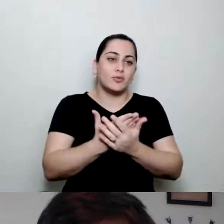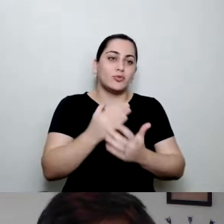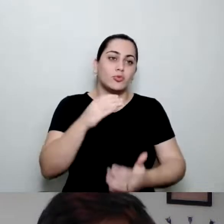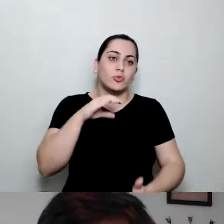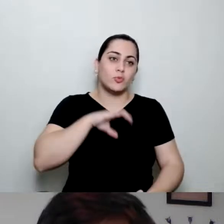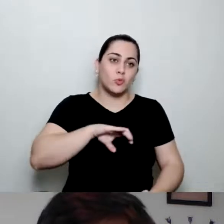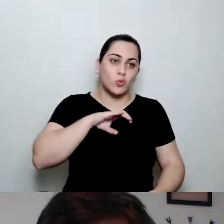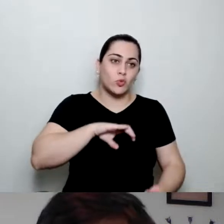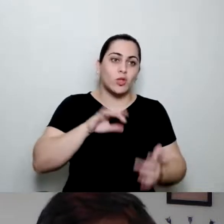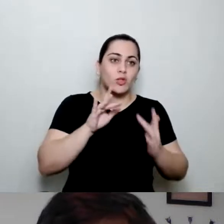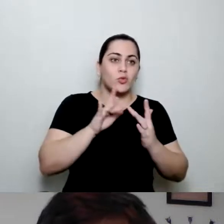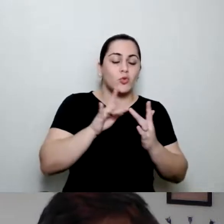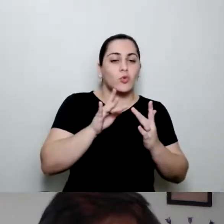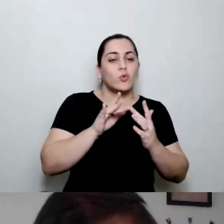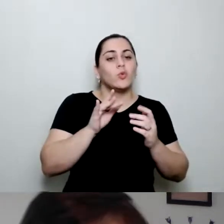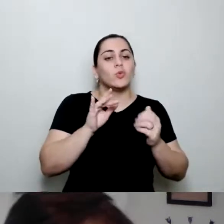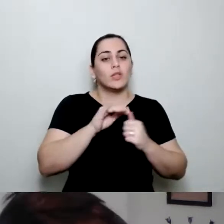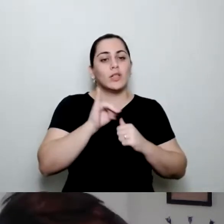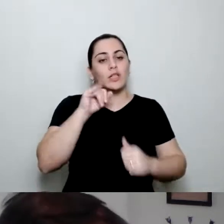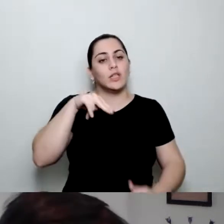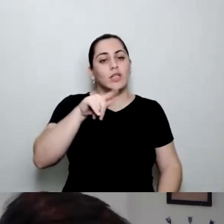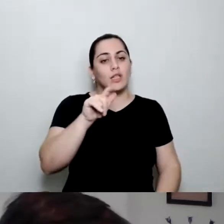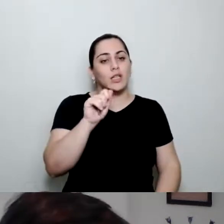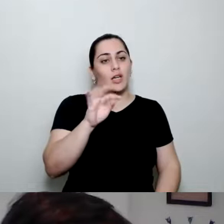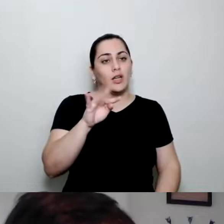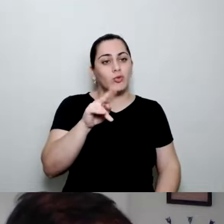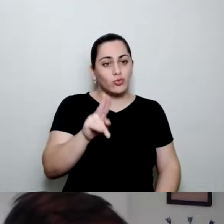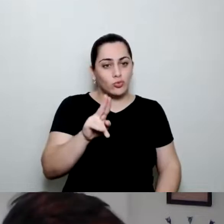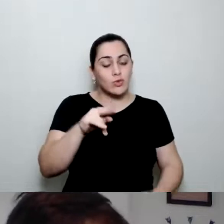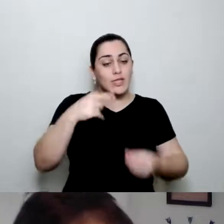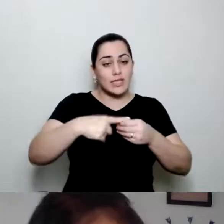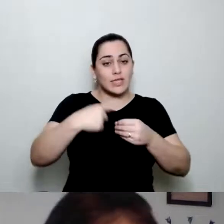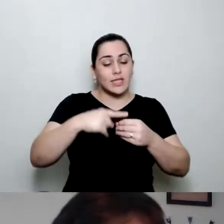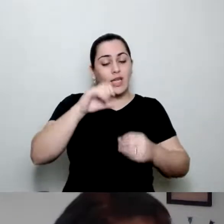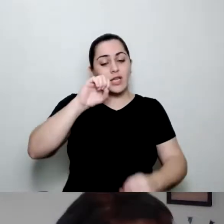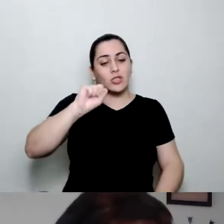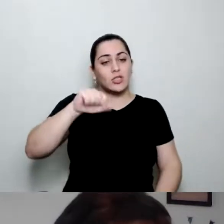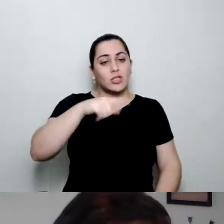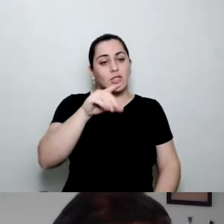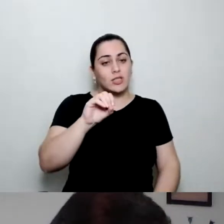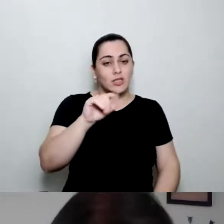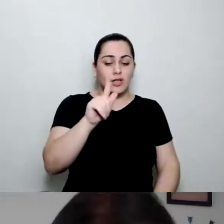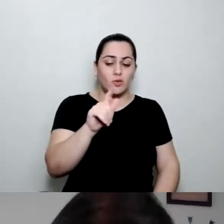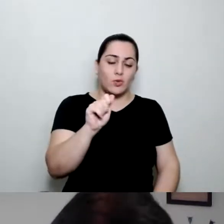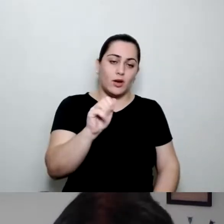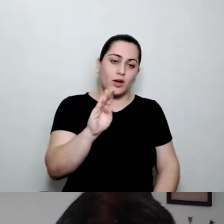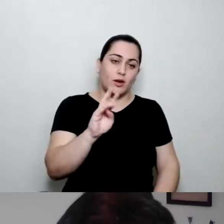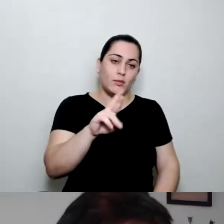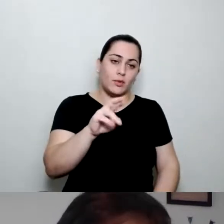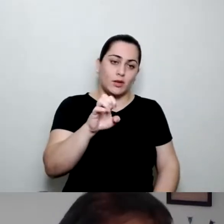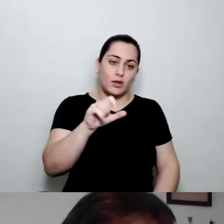português em contato com o Nhengatu, lá em São Gabriel da Cachoeira. E nos meus